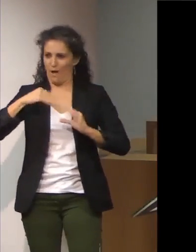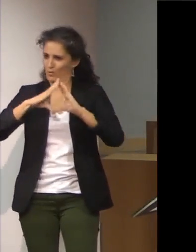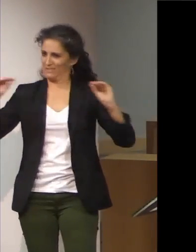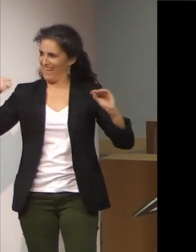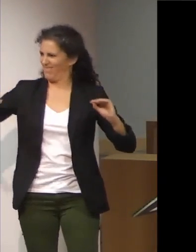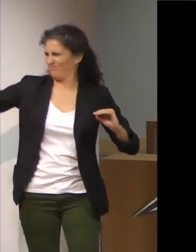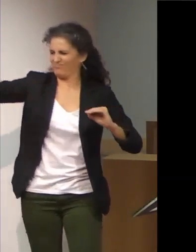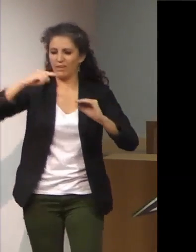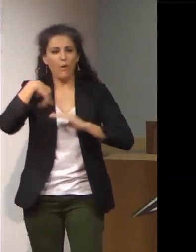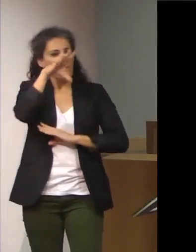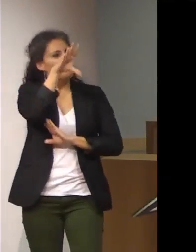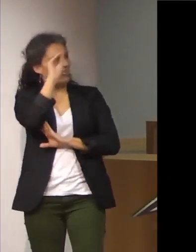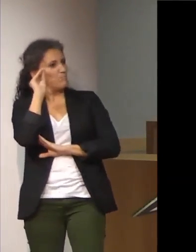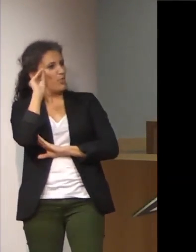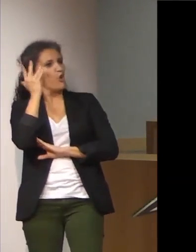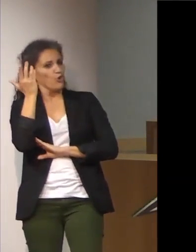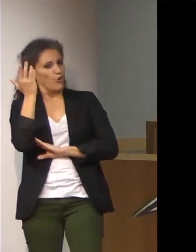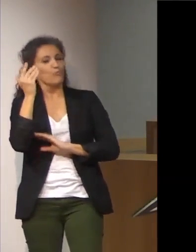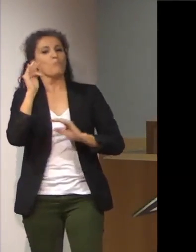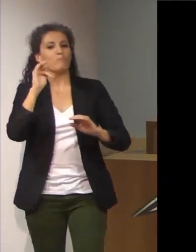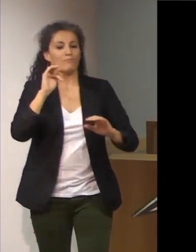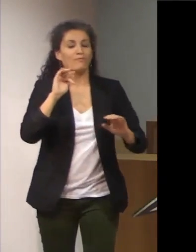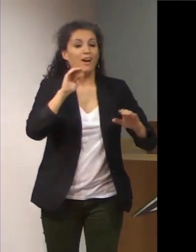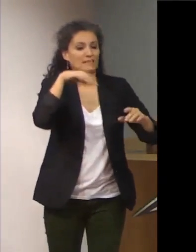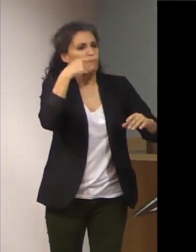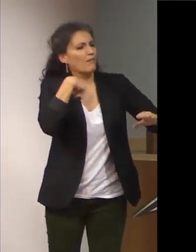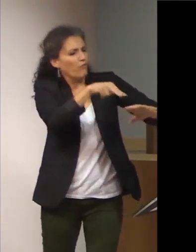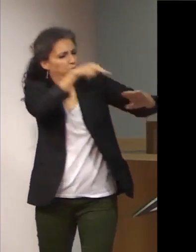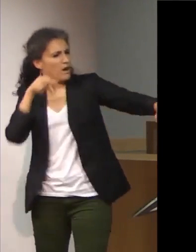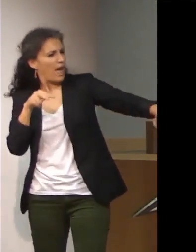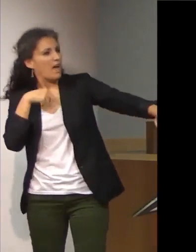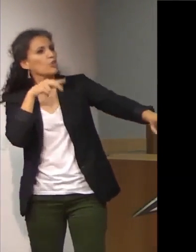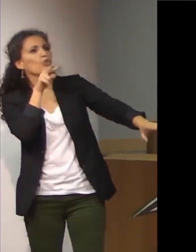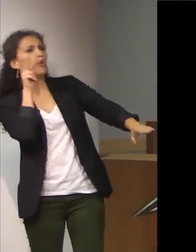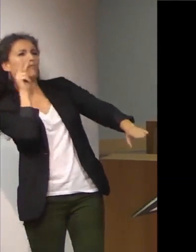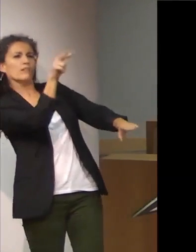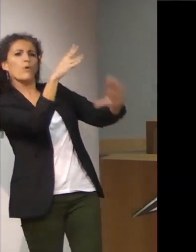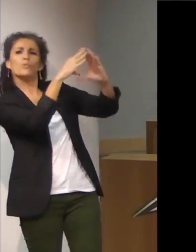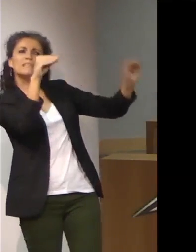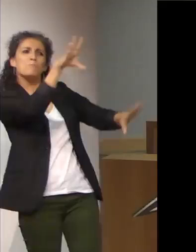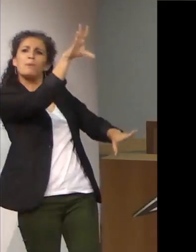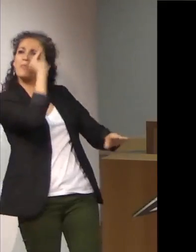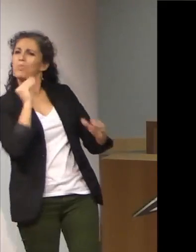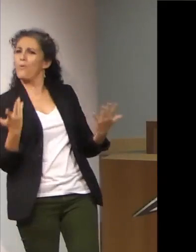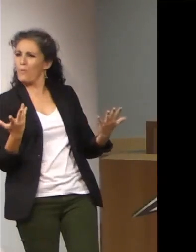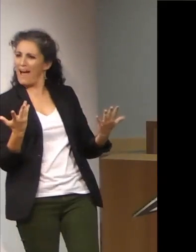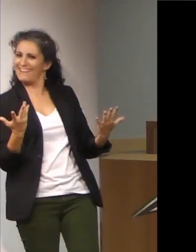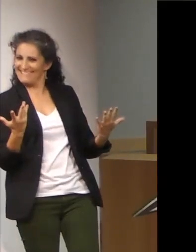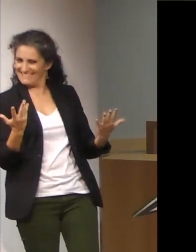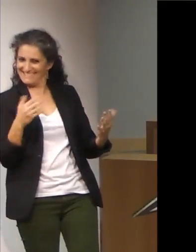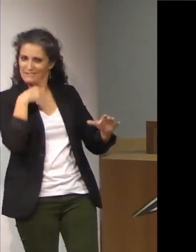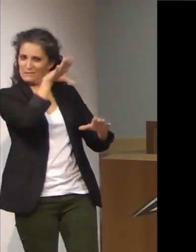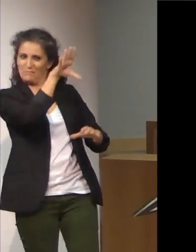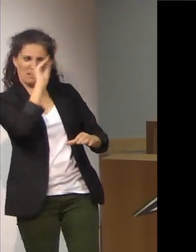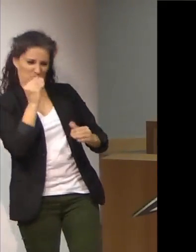sordociegas otra idea que quería comentaros es la percepción que tiene la universidad de sí misma así como la percepción que tenemos